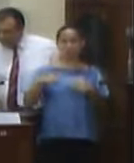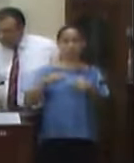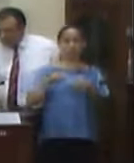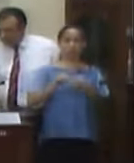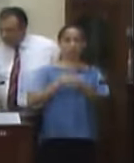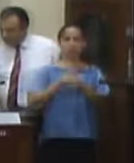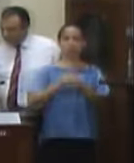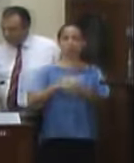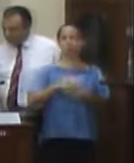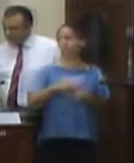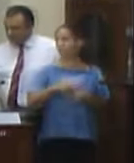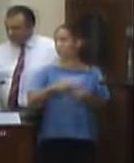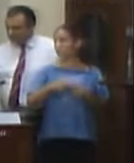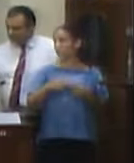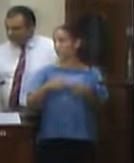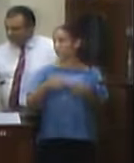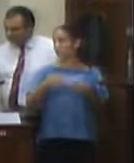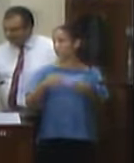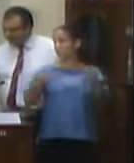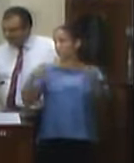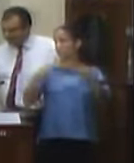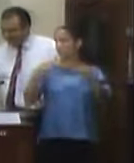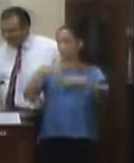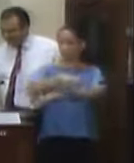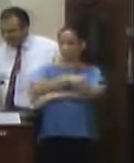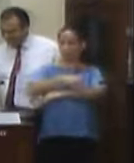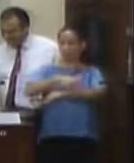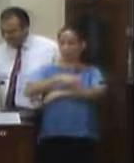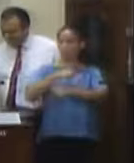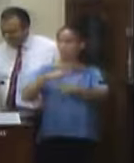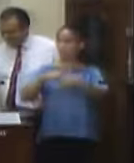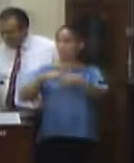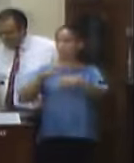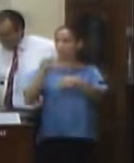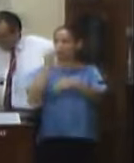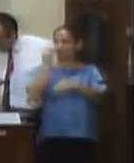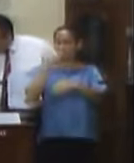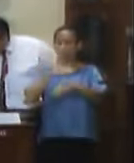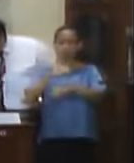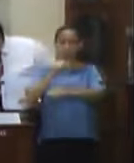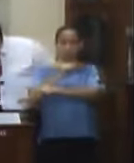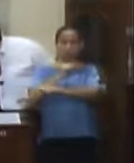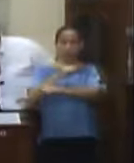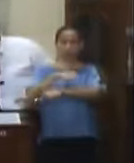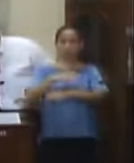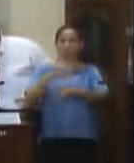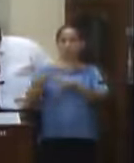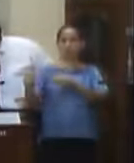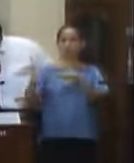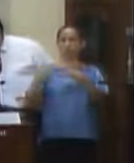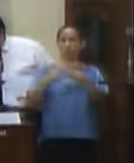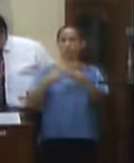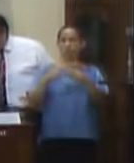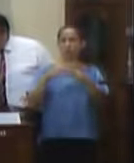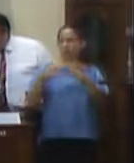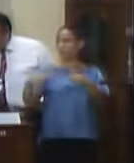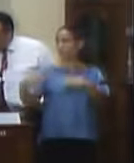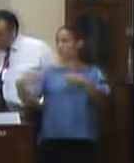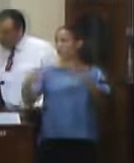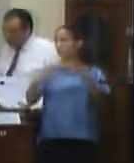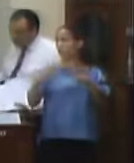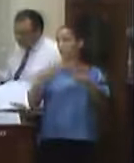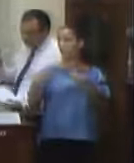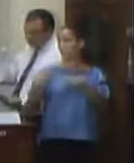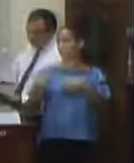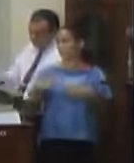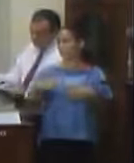civil da proliferação de veículos que tem não só um problema de Valença, mas a gente vem constatando que isso é um problema